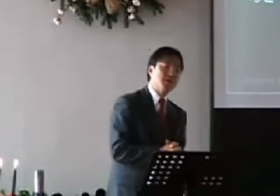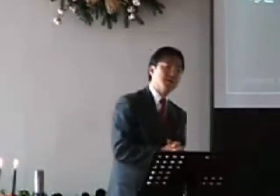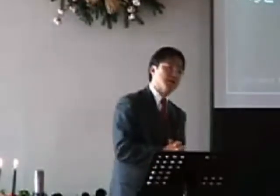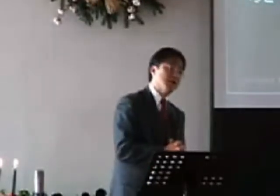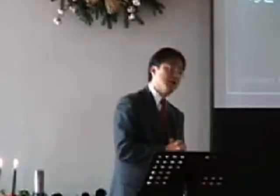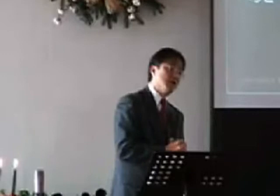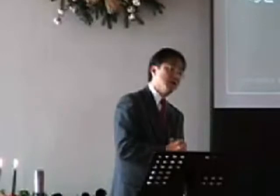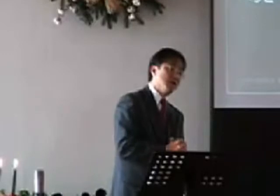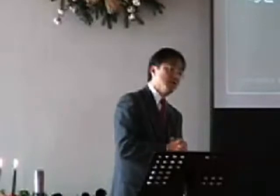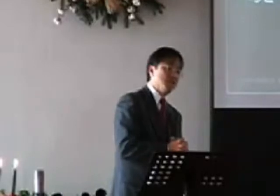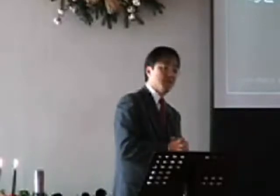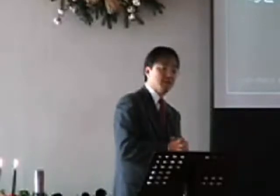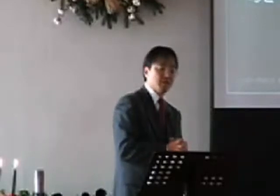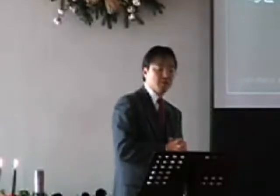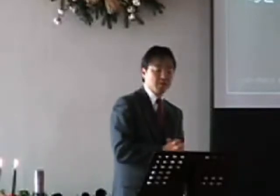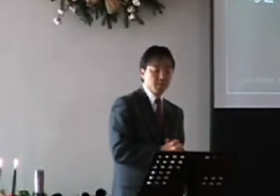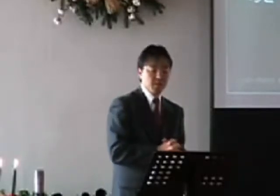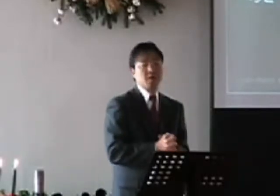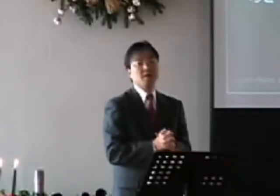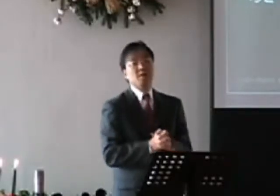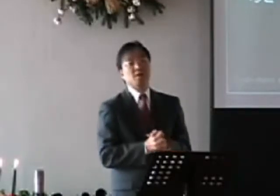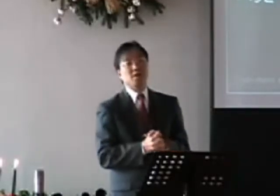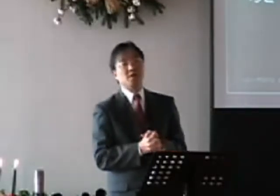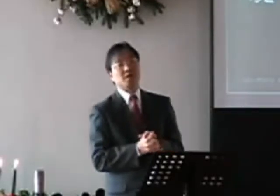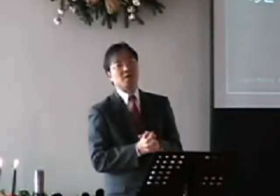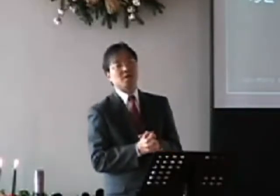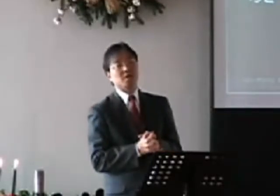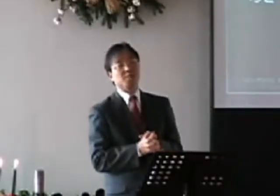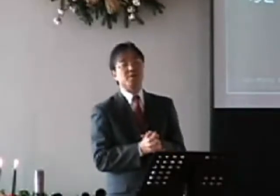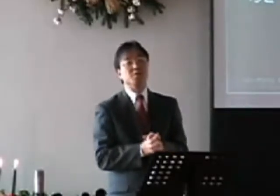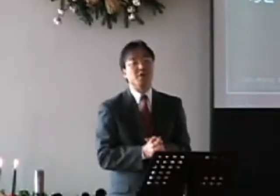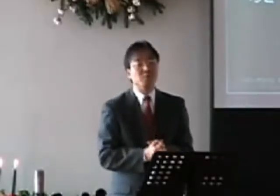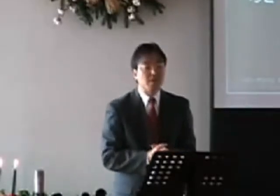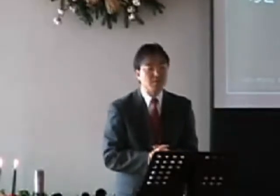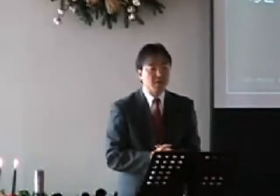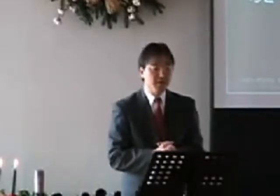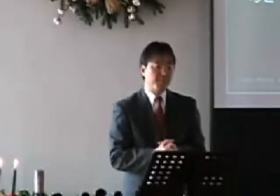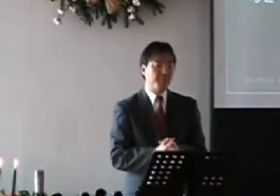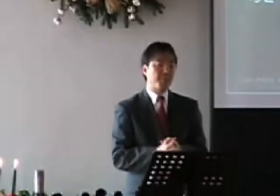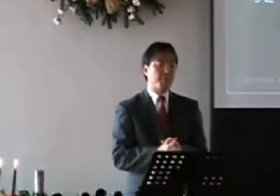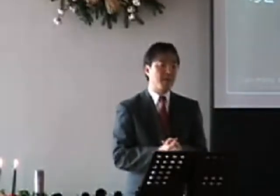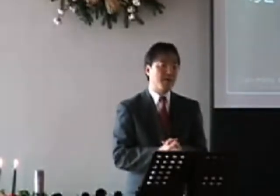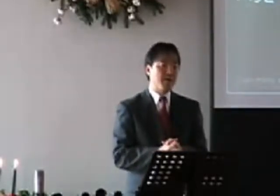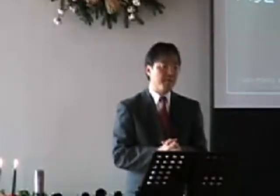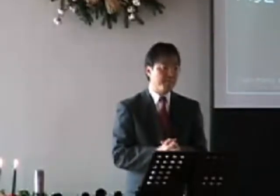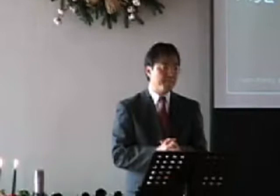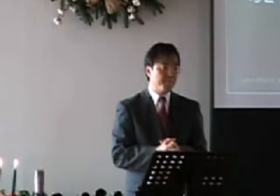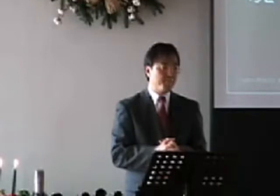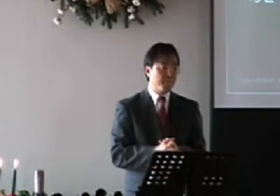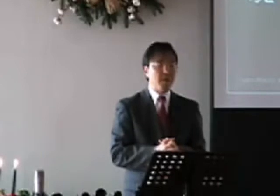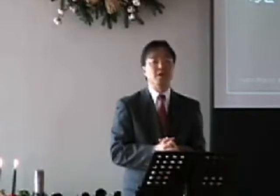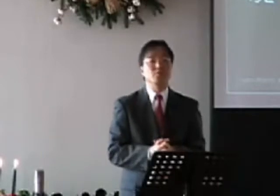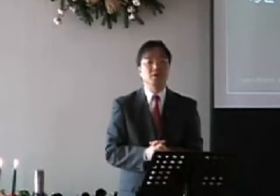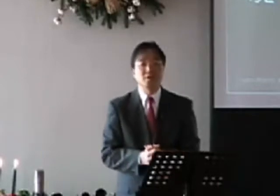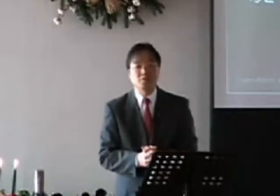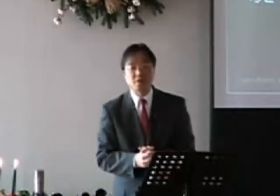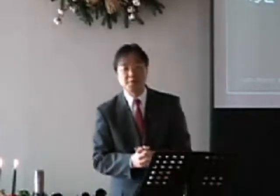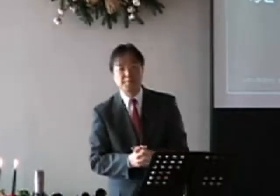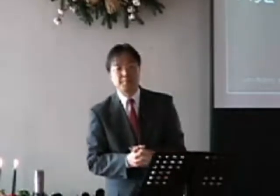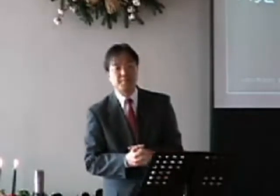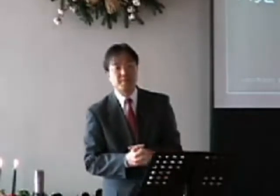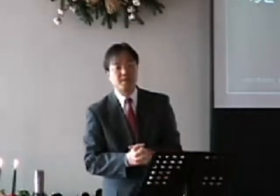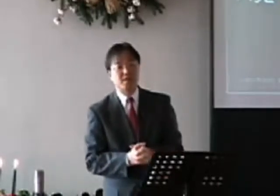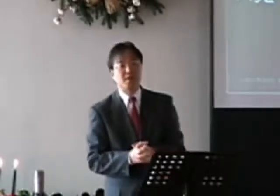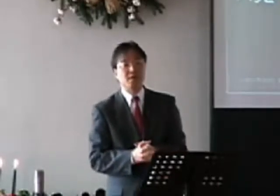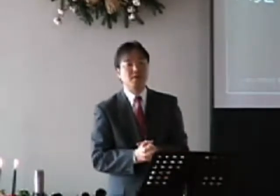たものを探して救うために来たとおっしゃったんです。失われたものって何でしょうかね。僕ら失われてません。失われ